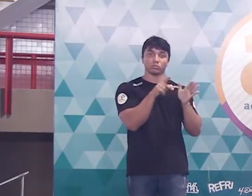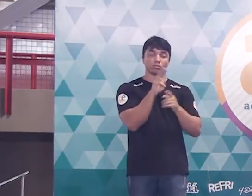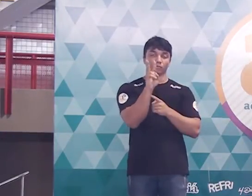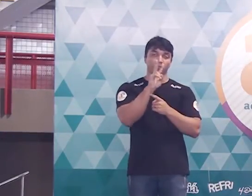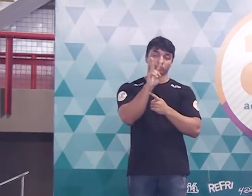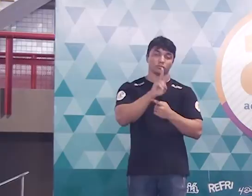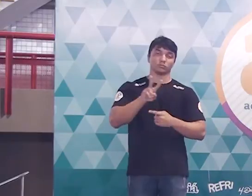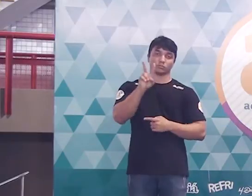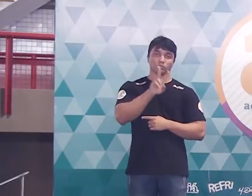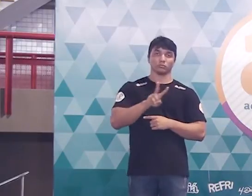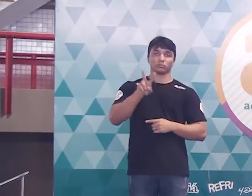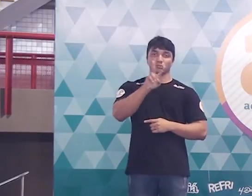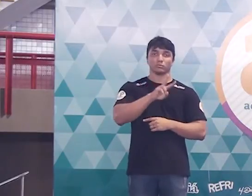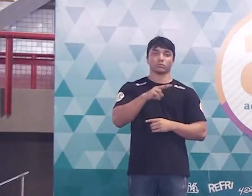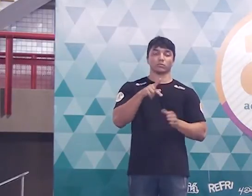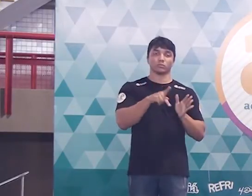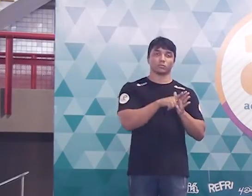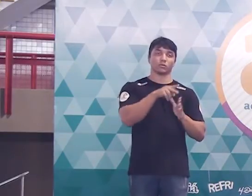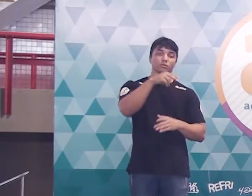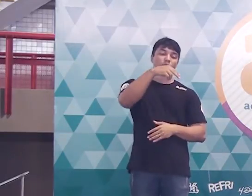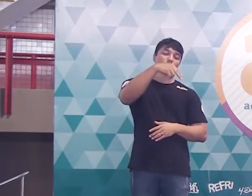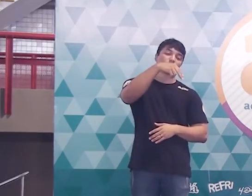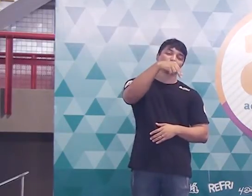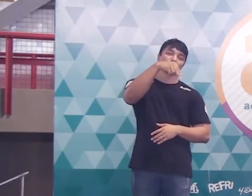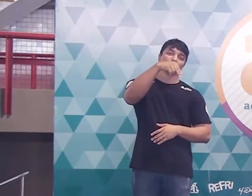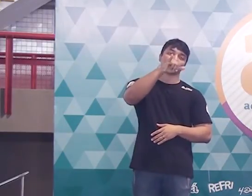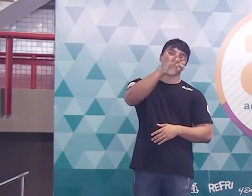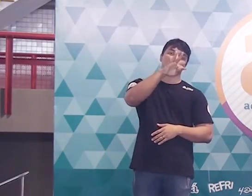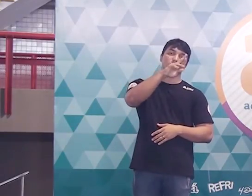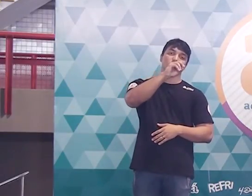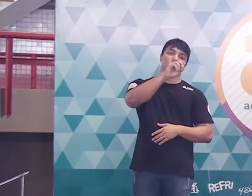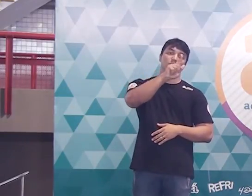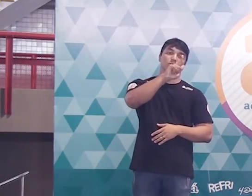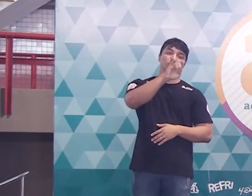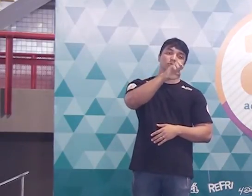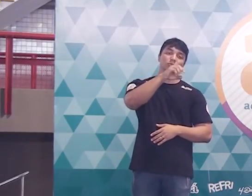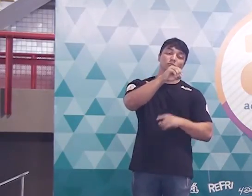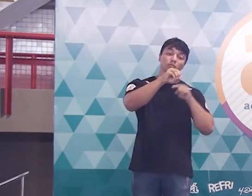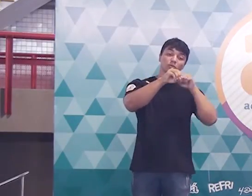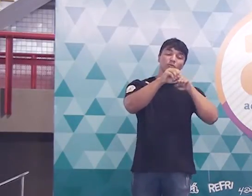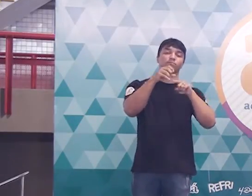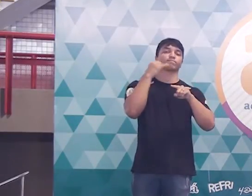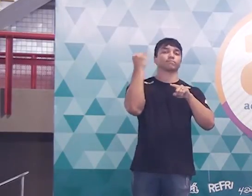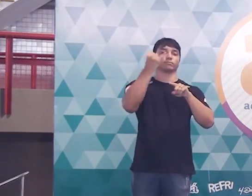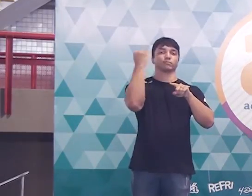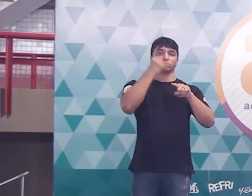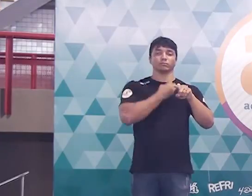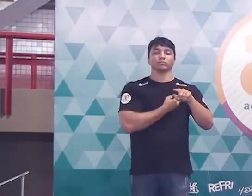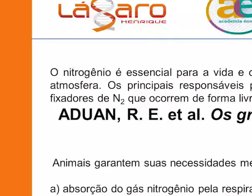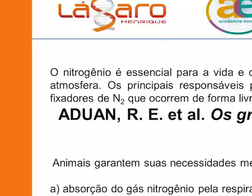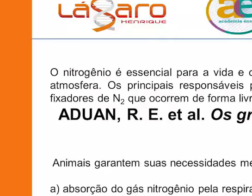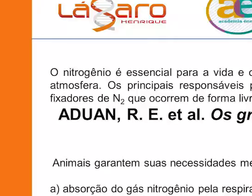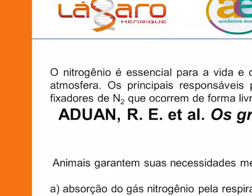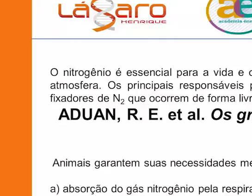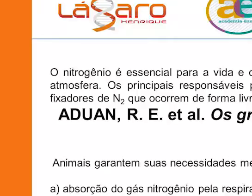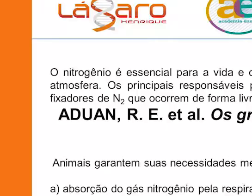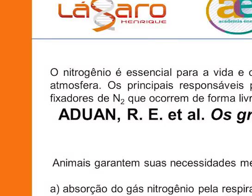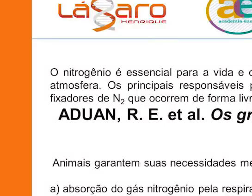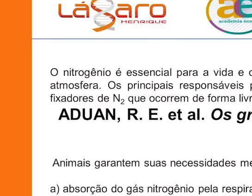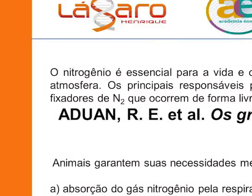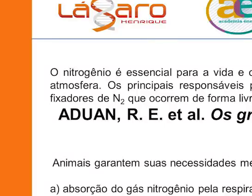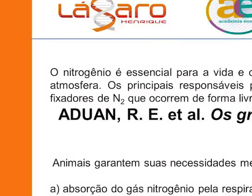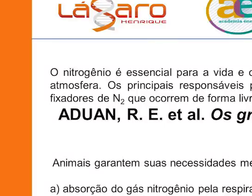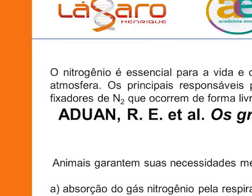vestibulares, certo? É o ciclo do nitrogênio. O nitrogênio é essencial para a vida e o